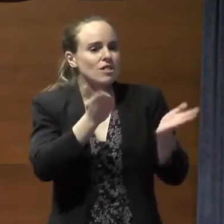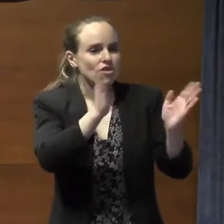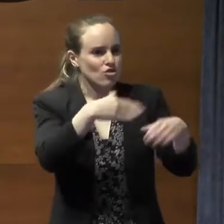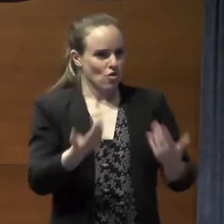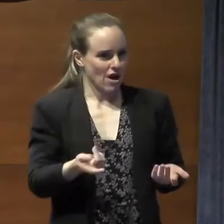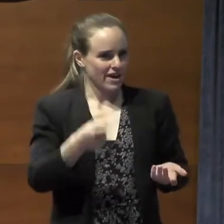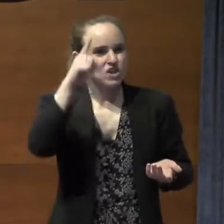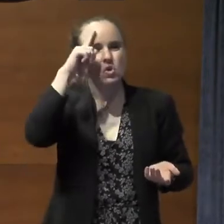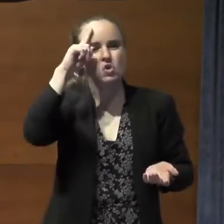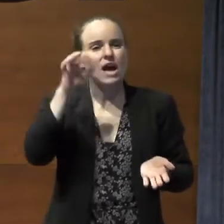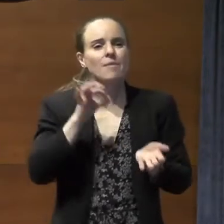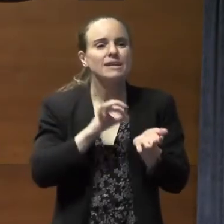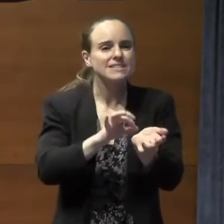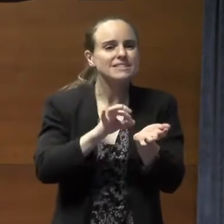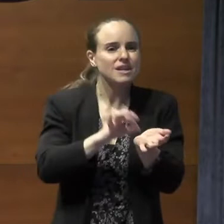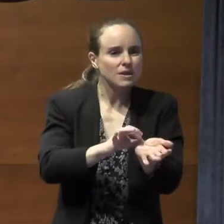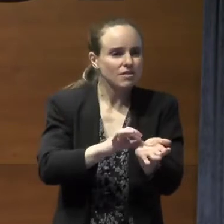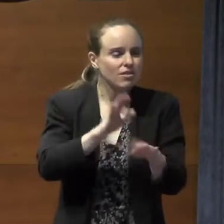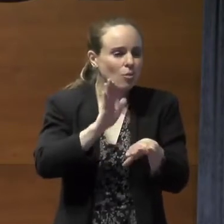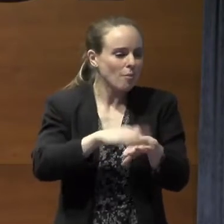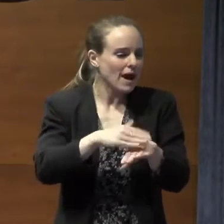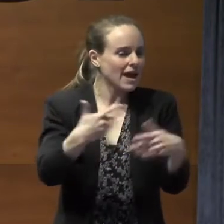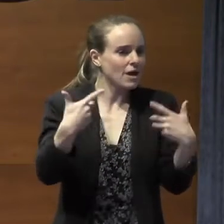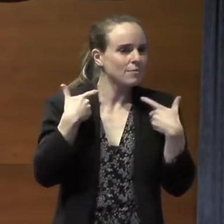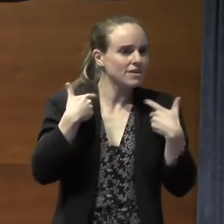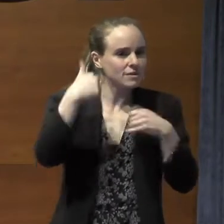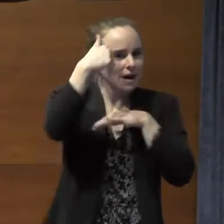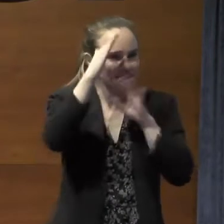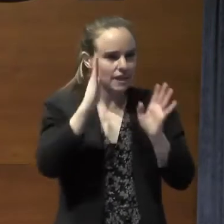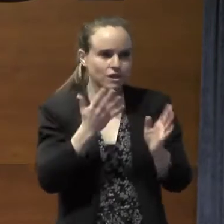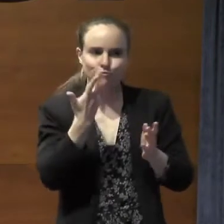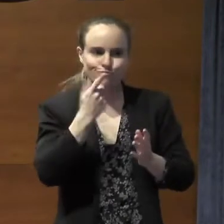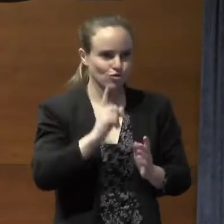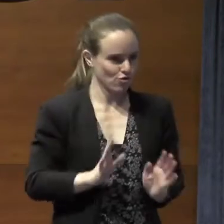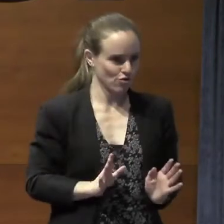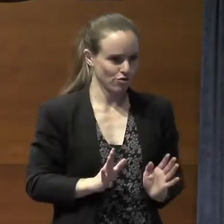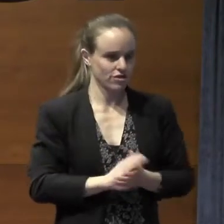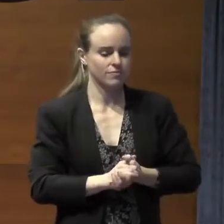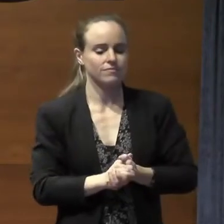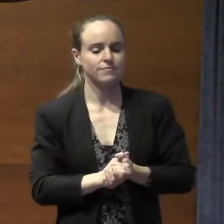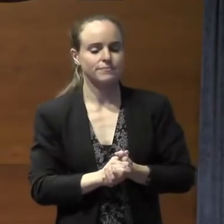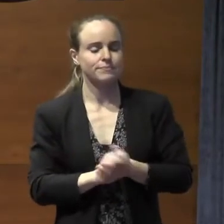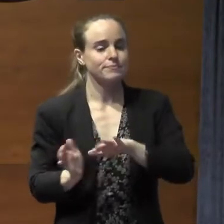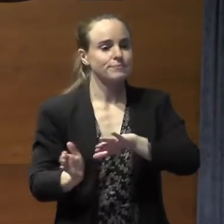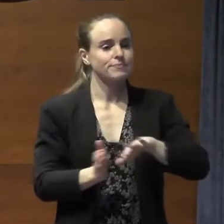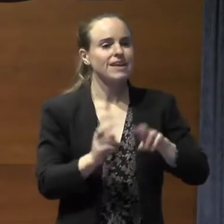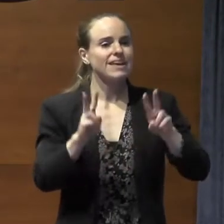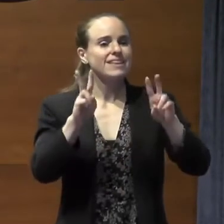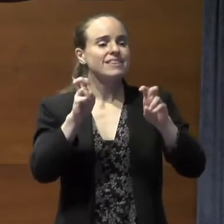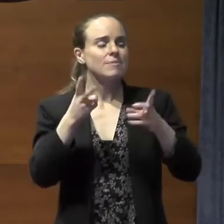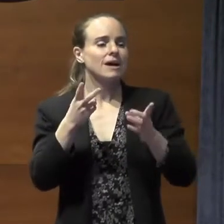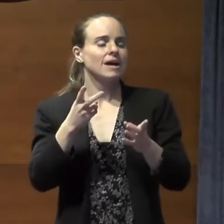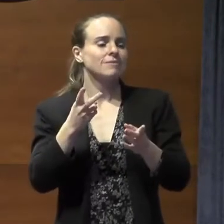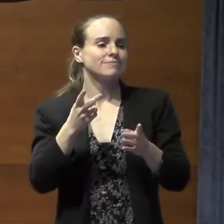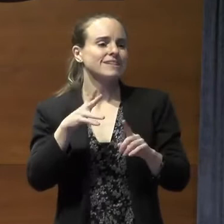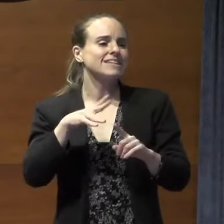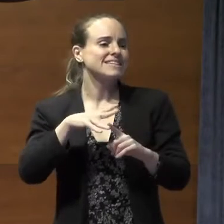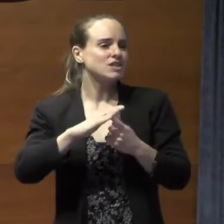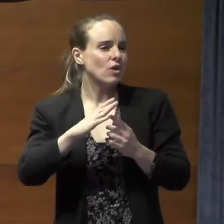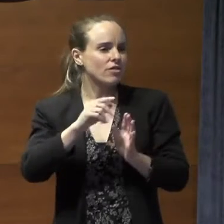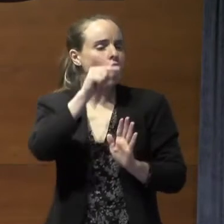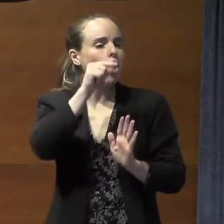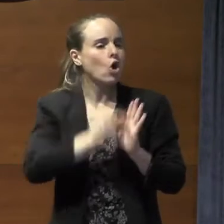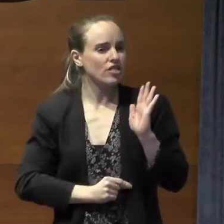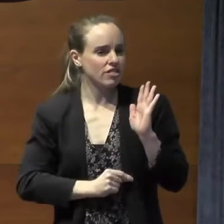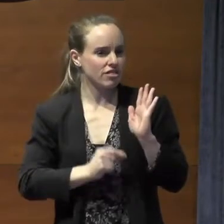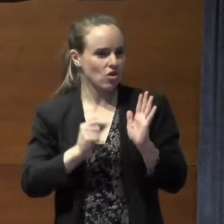sobre los servicios disponibles. En relación a las condiciones de trabajo, las y los intérpretes